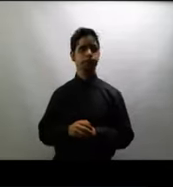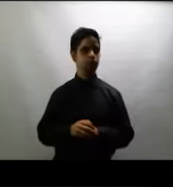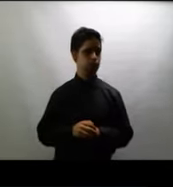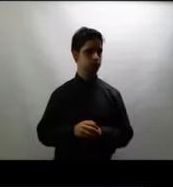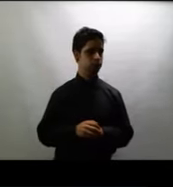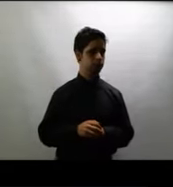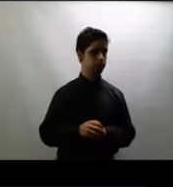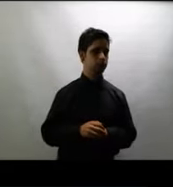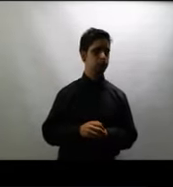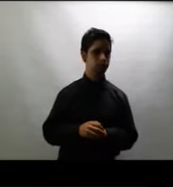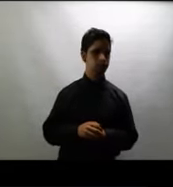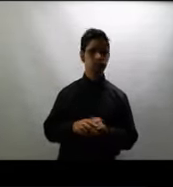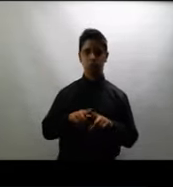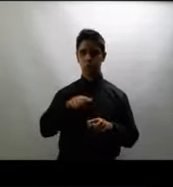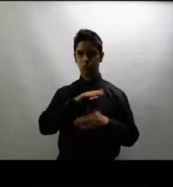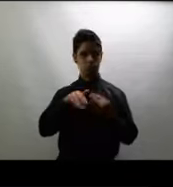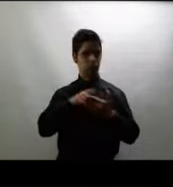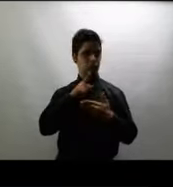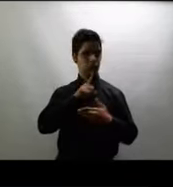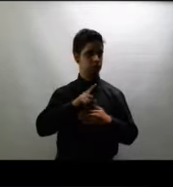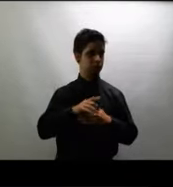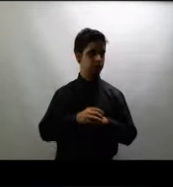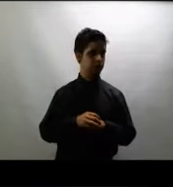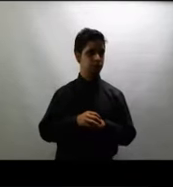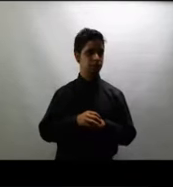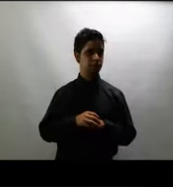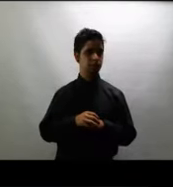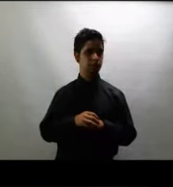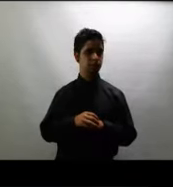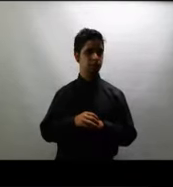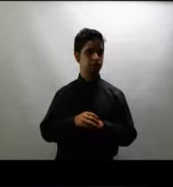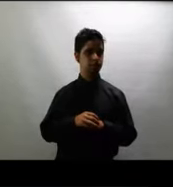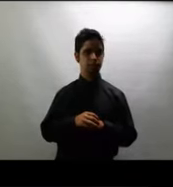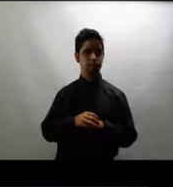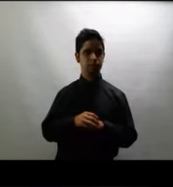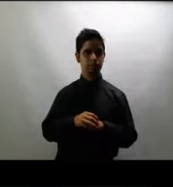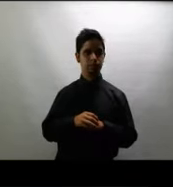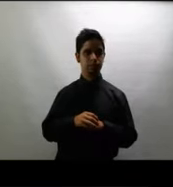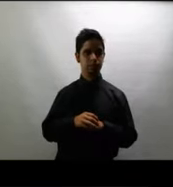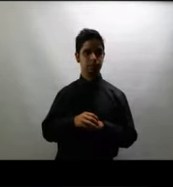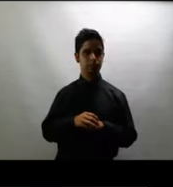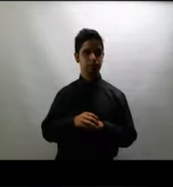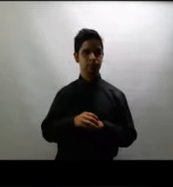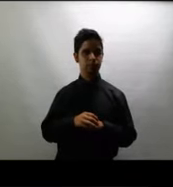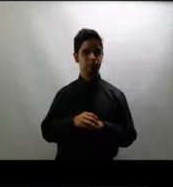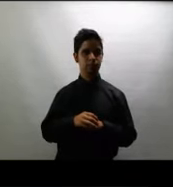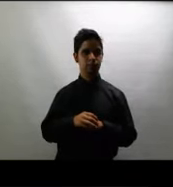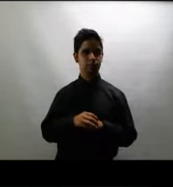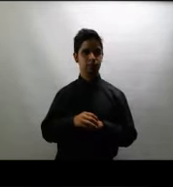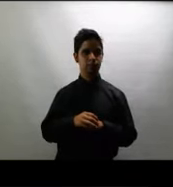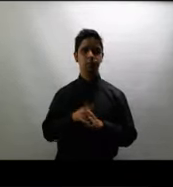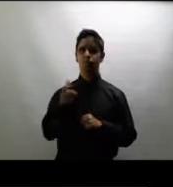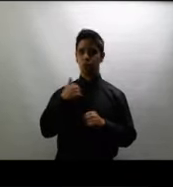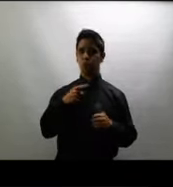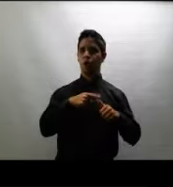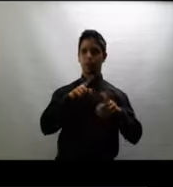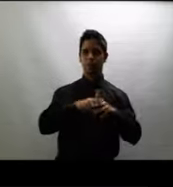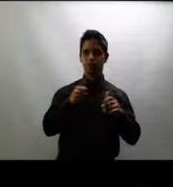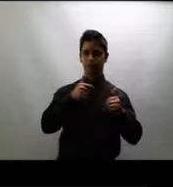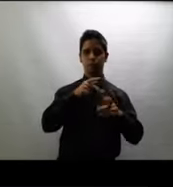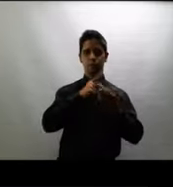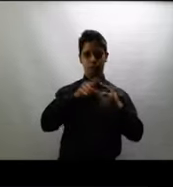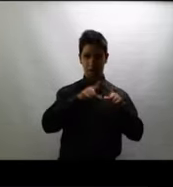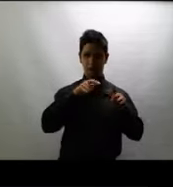Con la paja colectiva. ¿Qué? Esa paja. Sí, esa, sí. Bien, tú empezaste a ver este programa hablando de Criquillao. Así que,